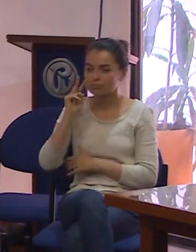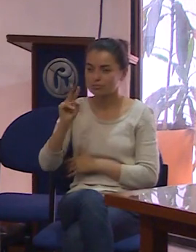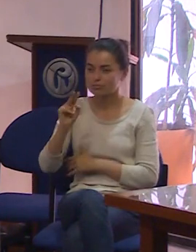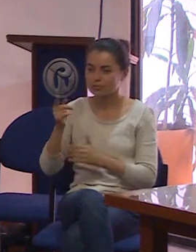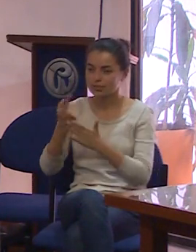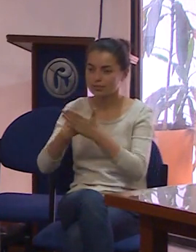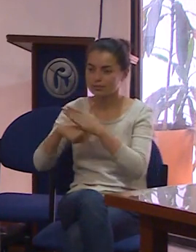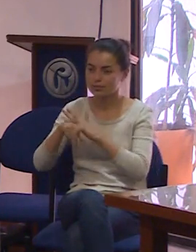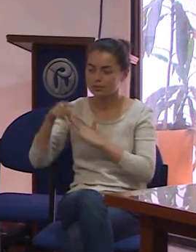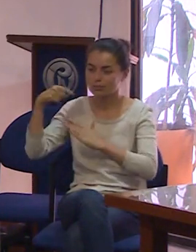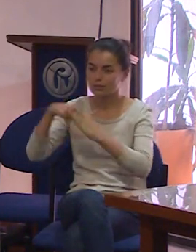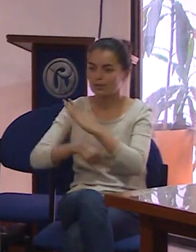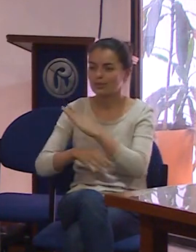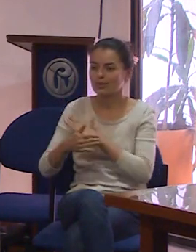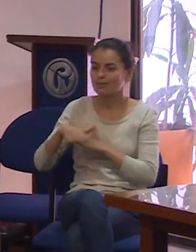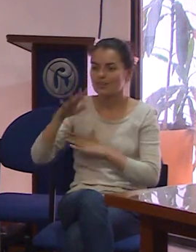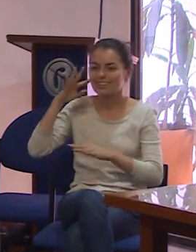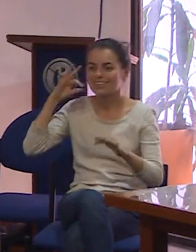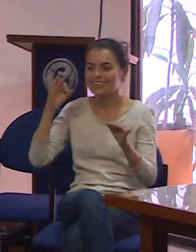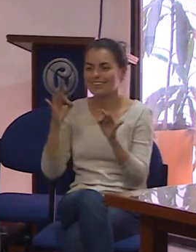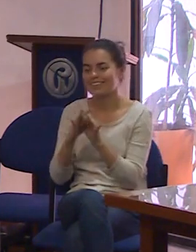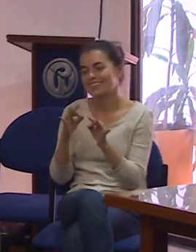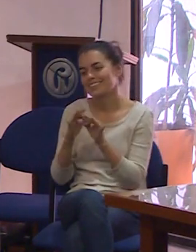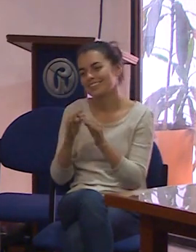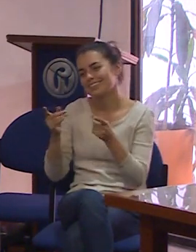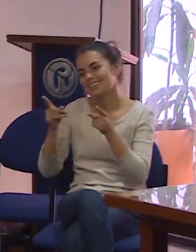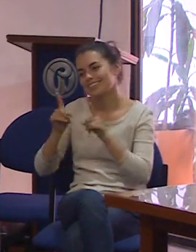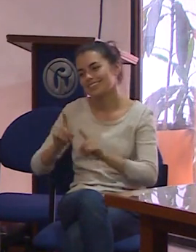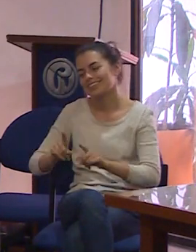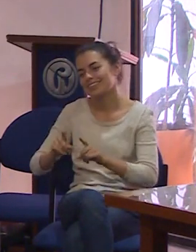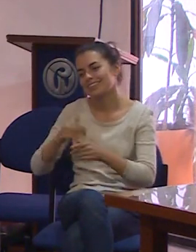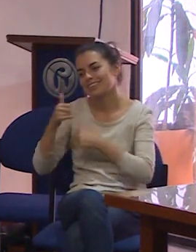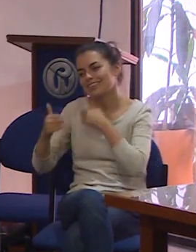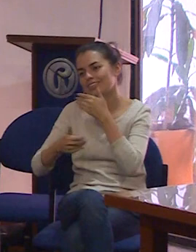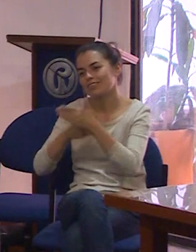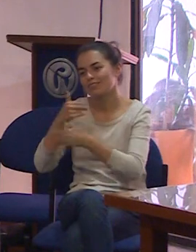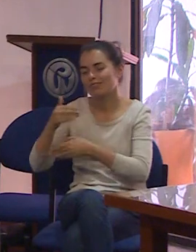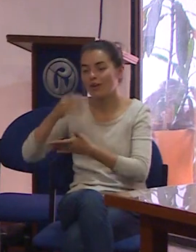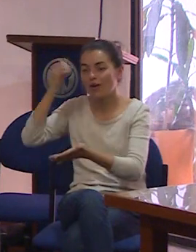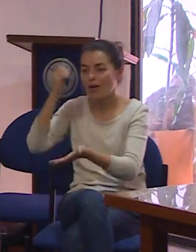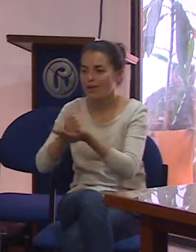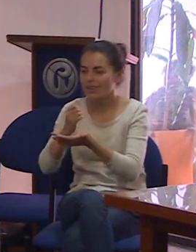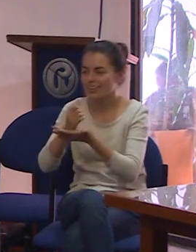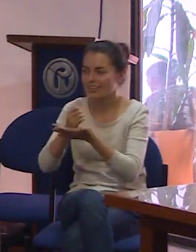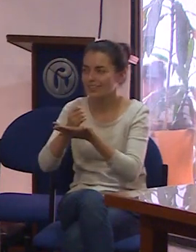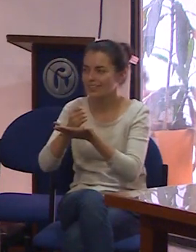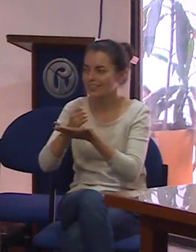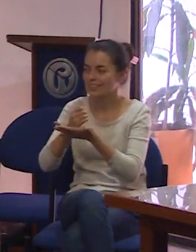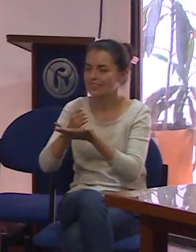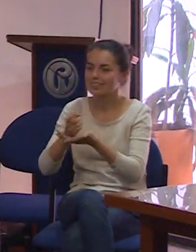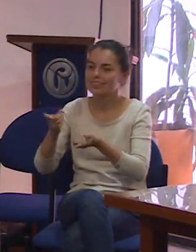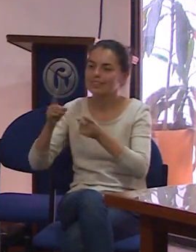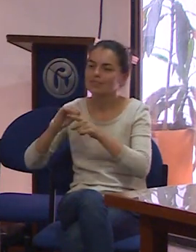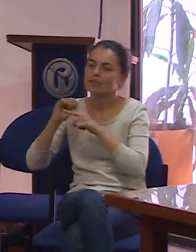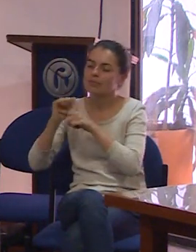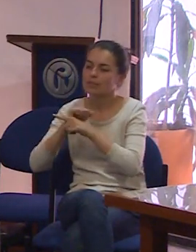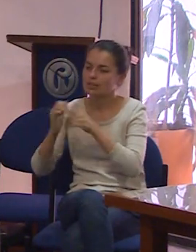ciclo de profundización, desde los énfasis y de unos espacios obligatorios,